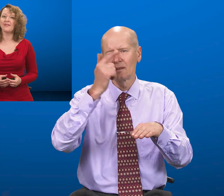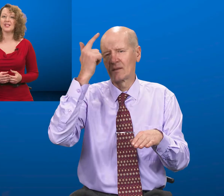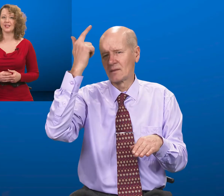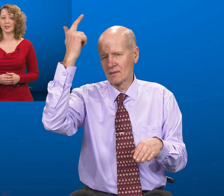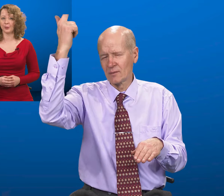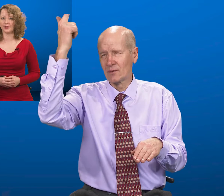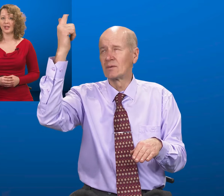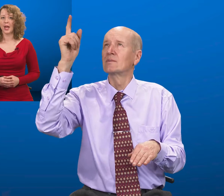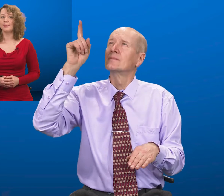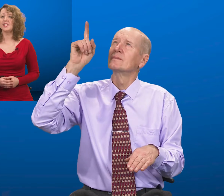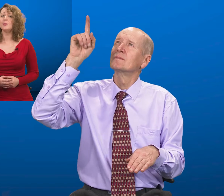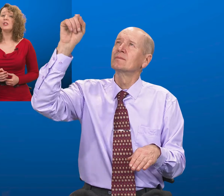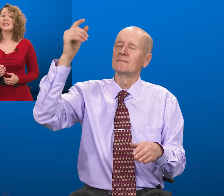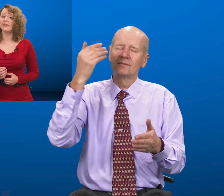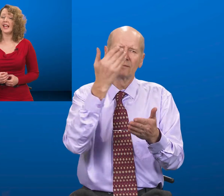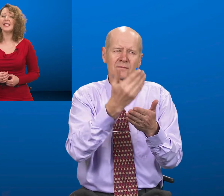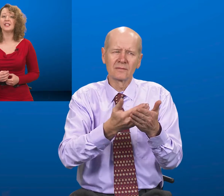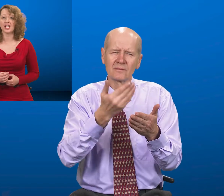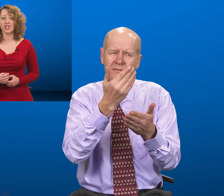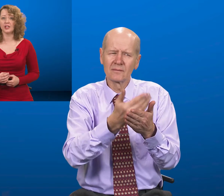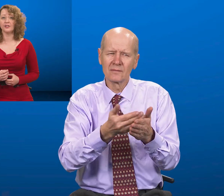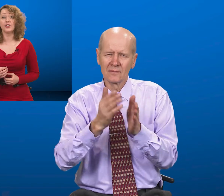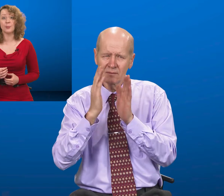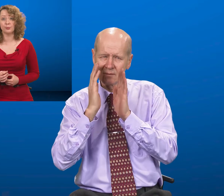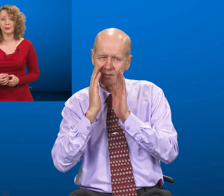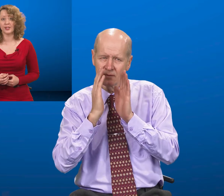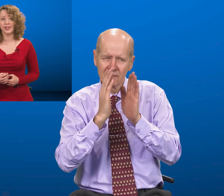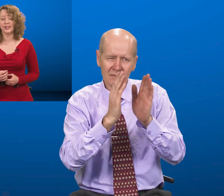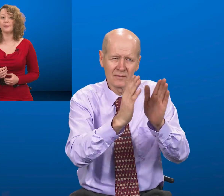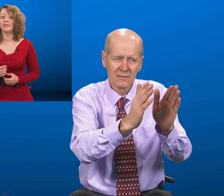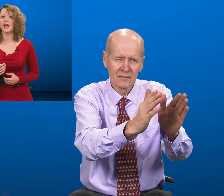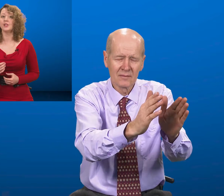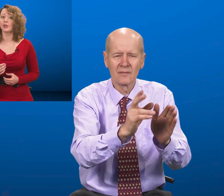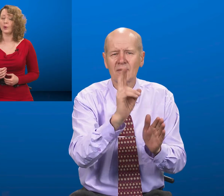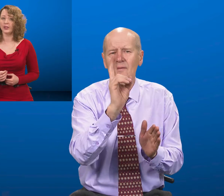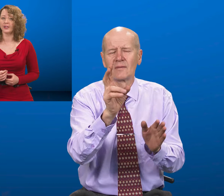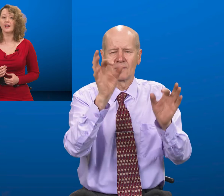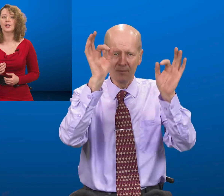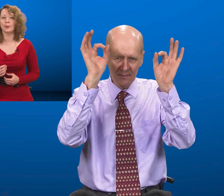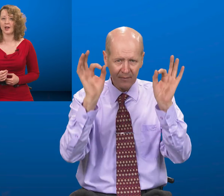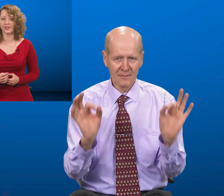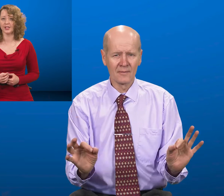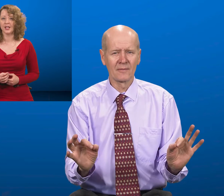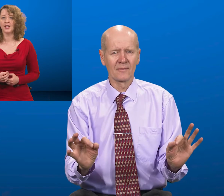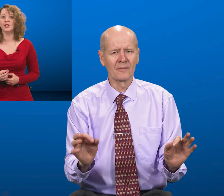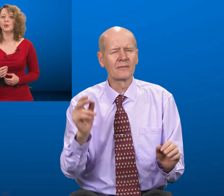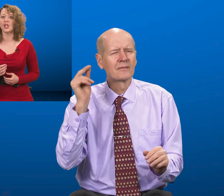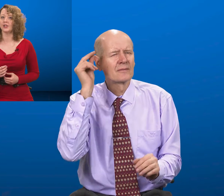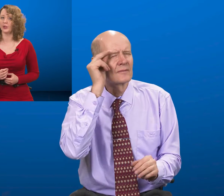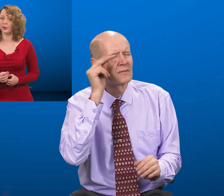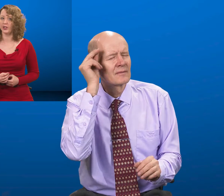и праведен Господь, посему наставляет грешников на путь, направляет кротких к правде